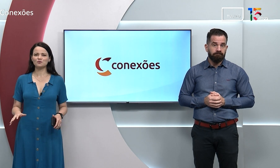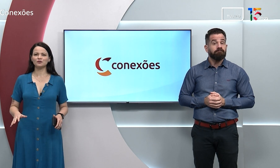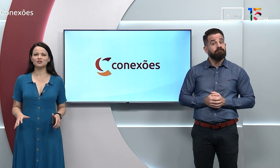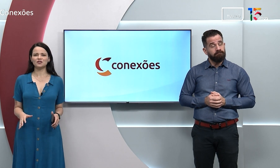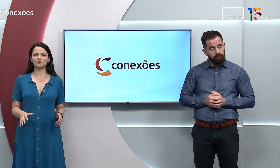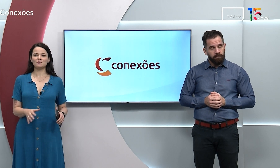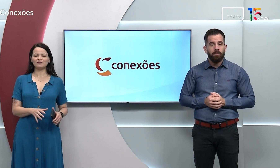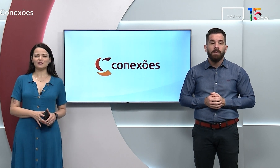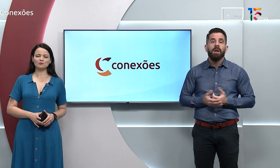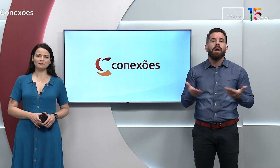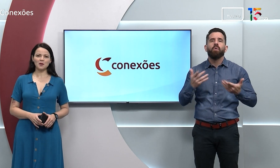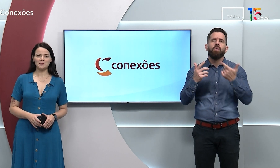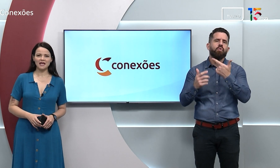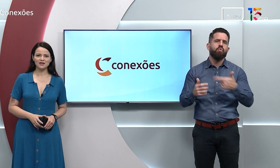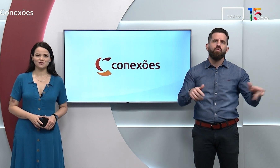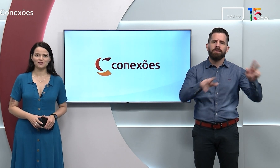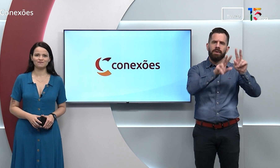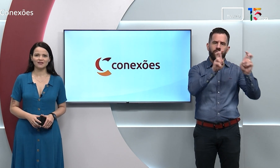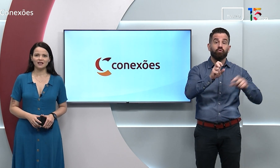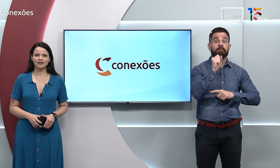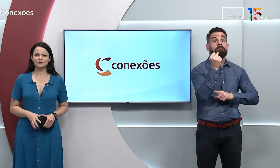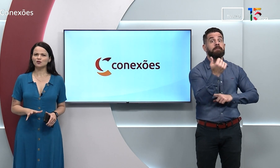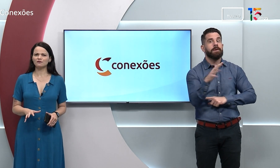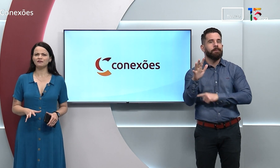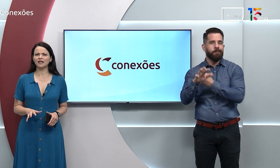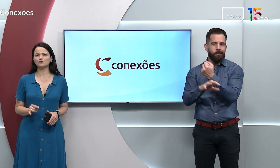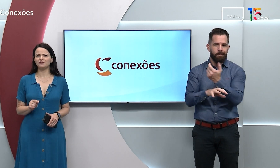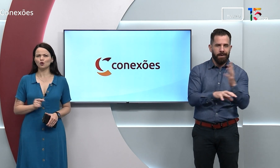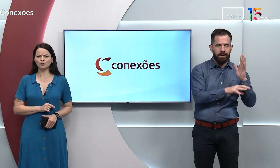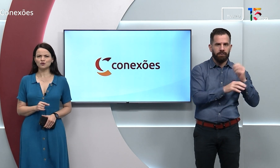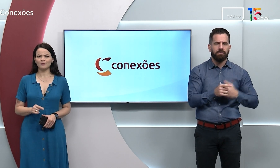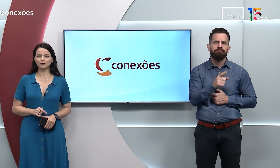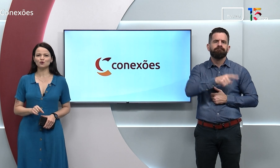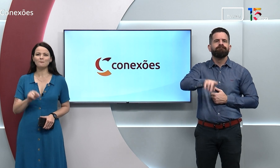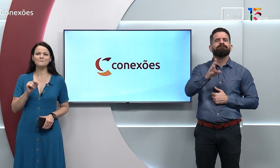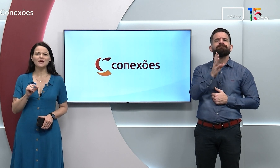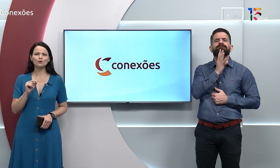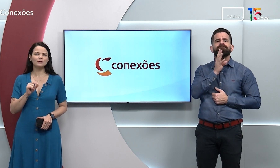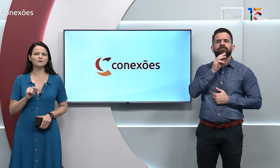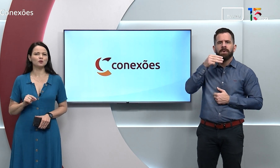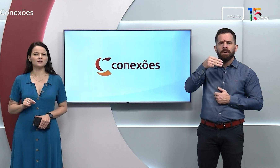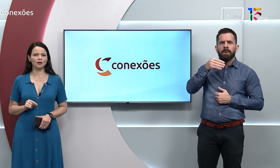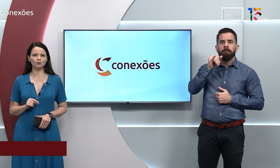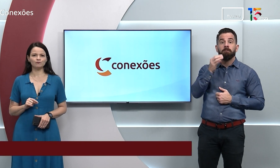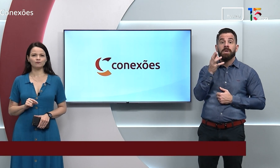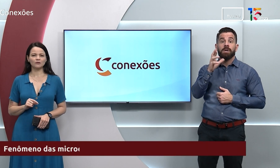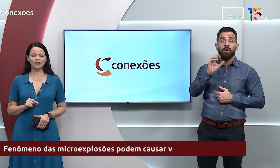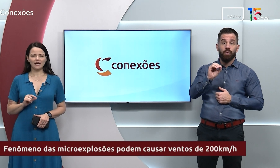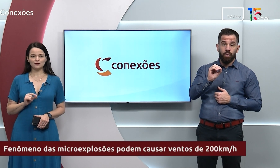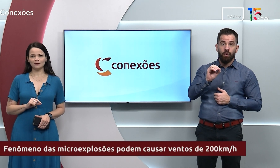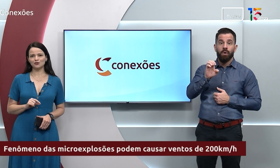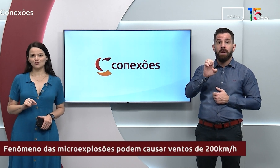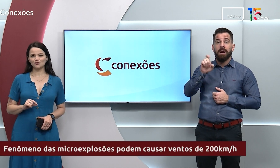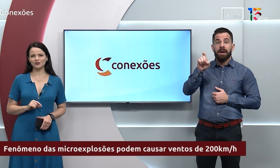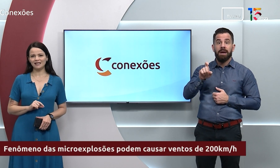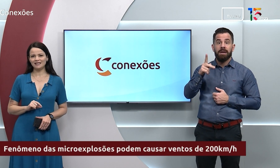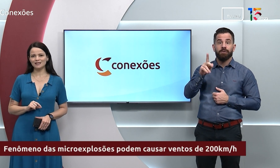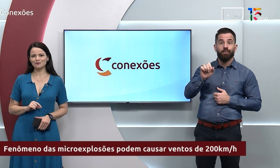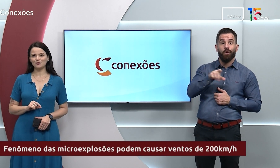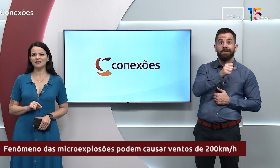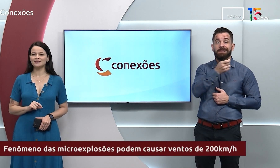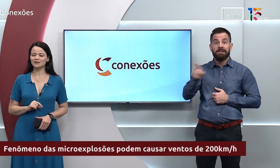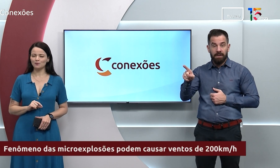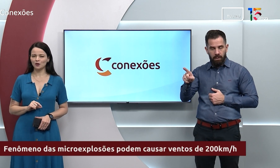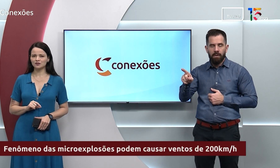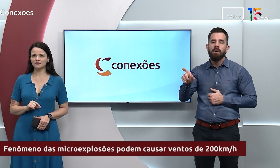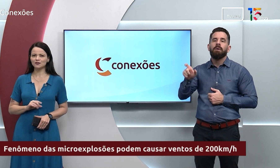Agora a gente muda de assunto para falar sobre meio ambiente. Você já ouviu falar de um fenômeno chamado de microexplosão? A estudante de